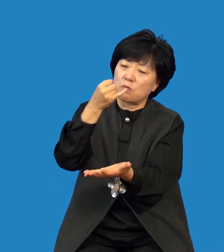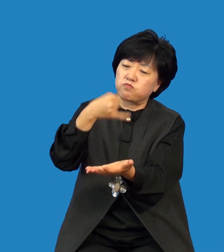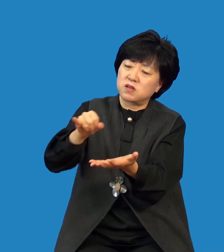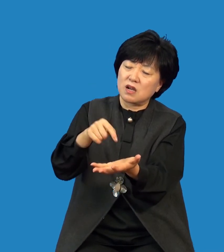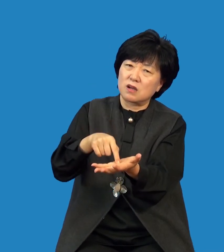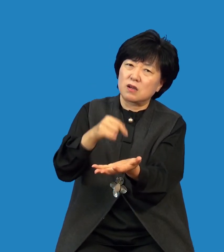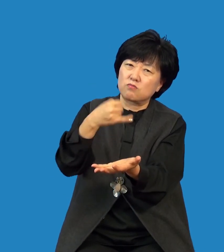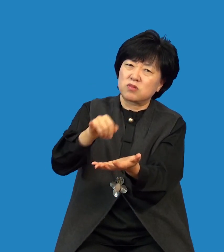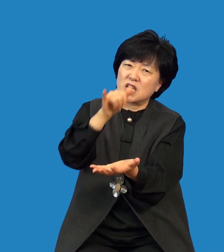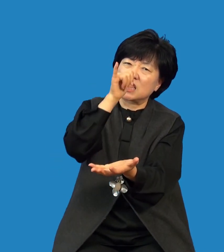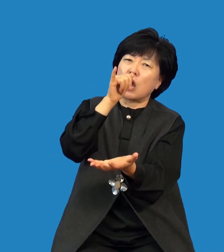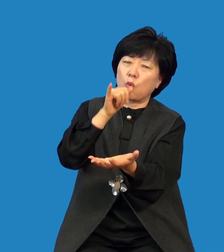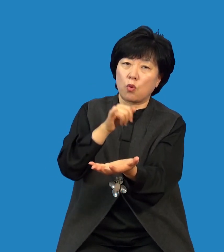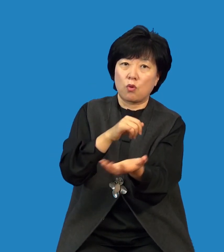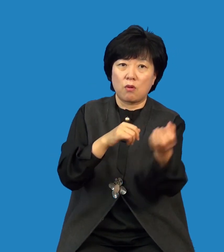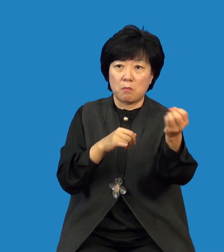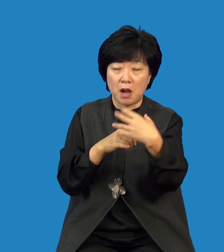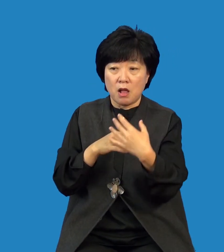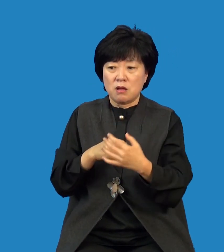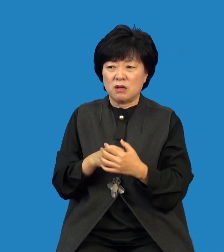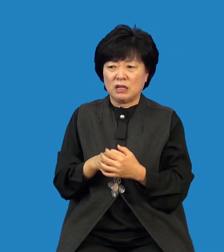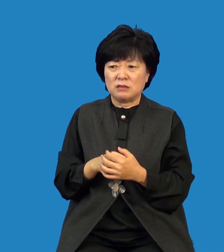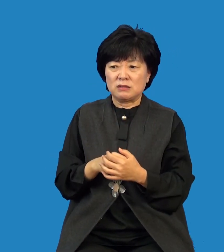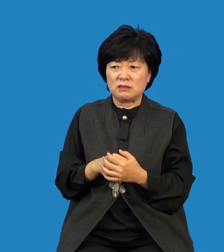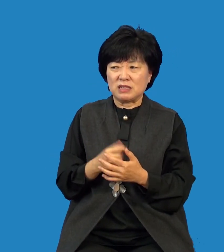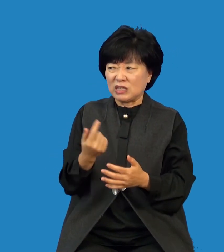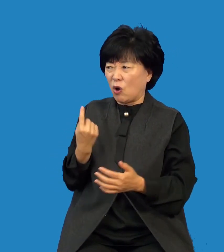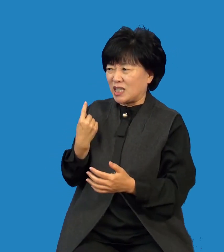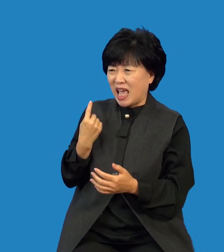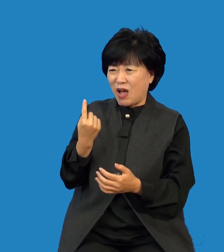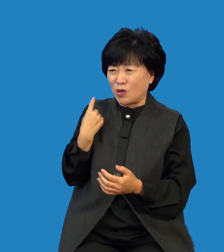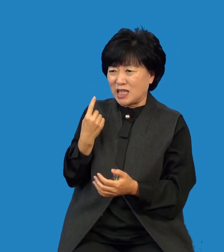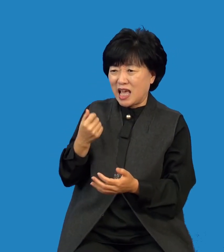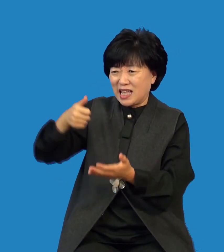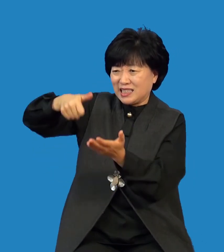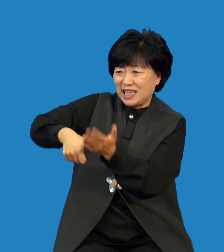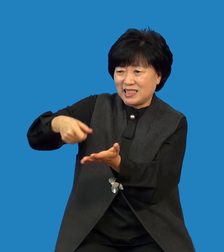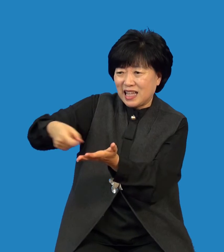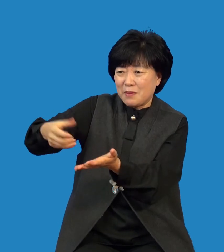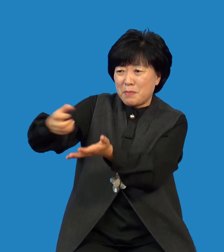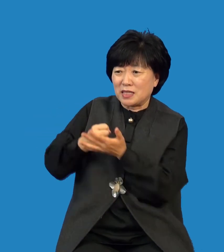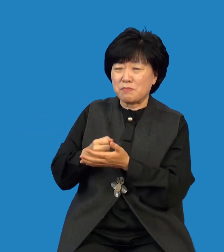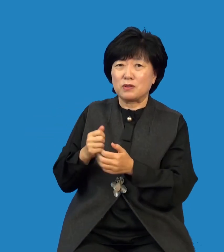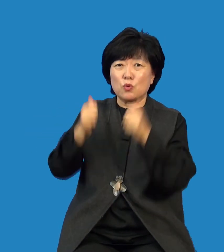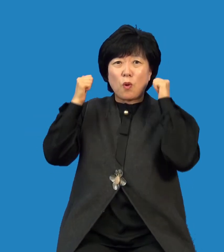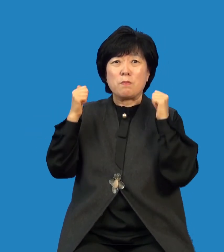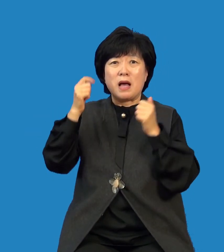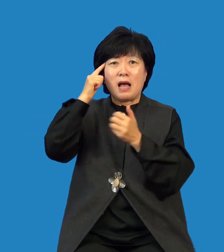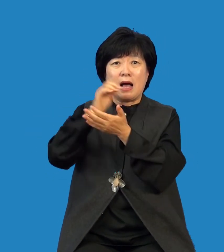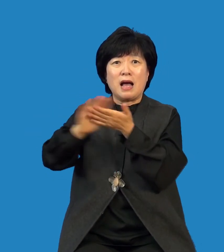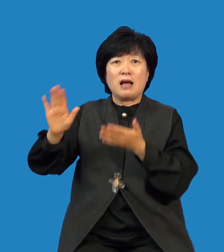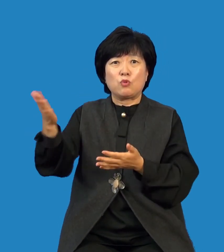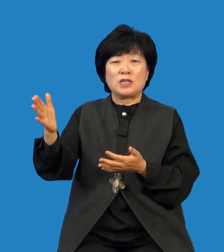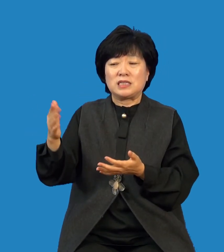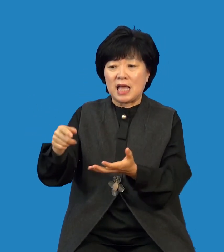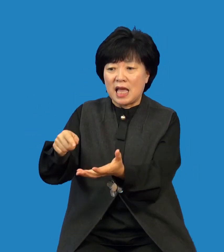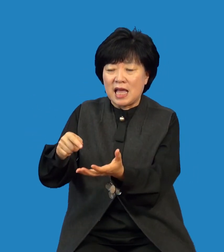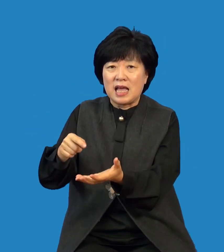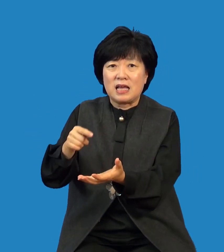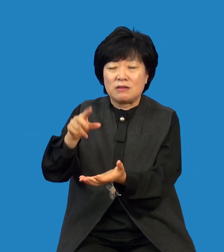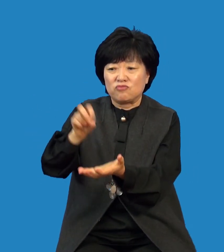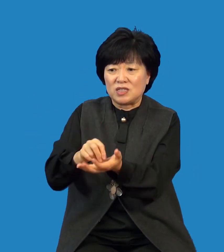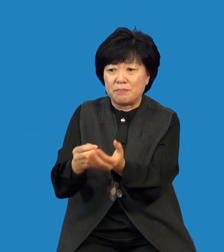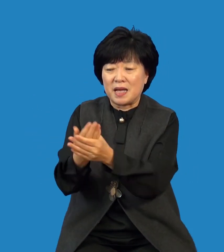하루만 빨리 와서 사인 받았으면 되는 건데 정말 그래요. 하루만 빨리 받았으면 되는 거였어요. 근데 약간 정말 재수없다 그러고 할 수 없이 이제 받아가지고 다시 왔어요. 그래서 고치려고